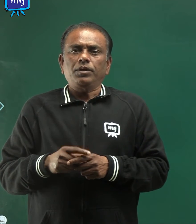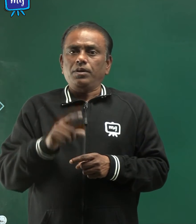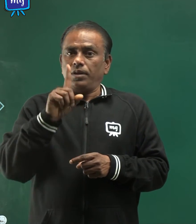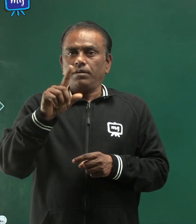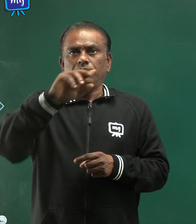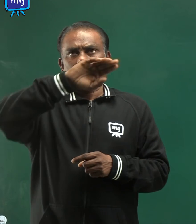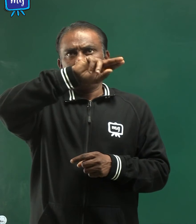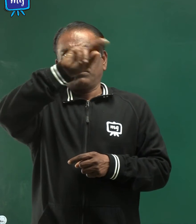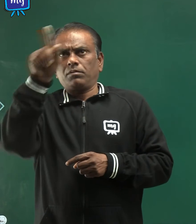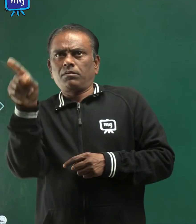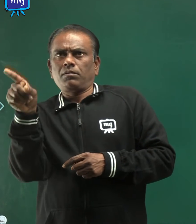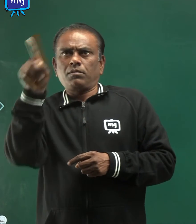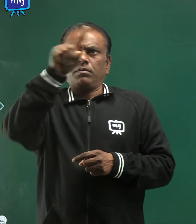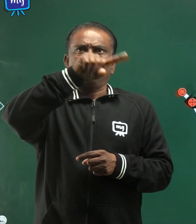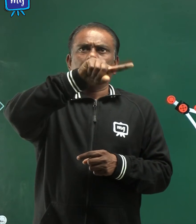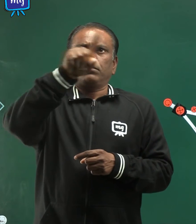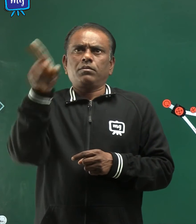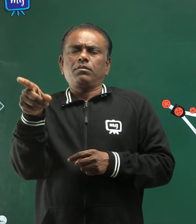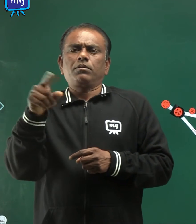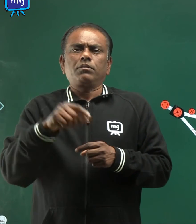चाप काटेंगे।